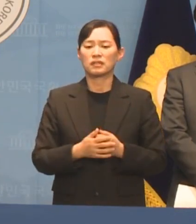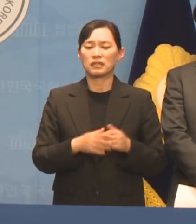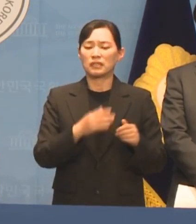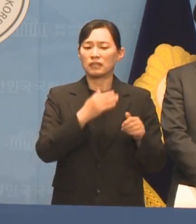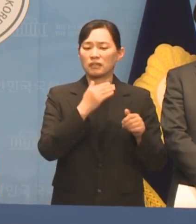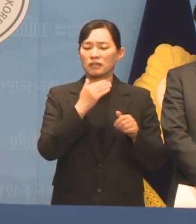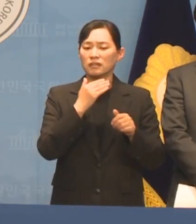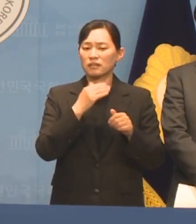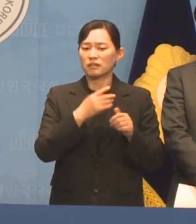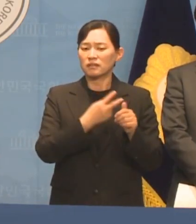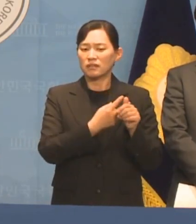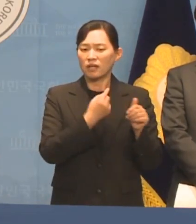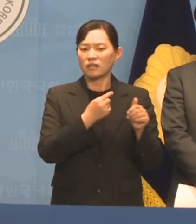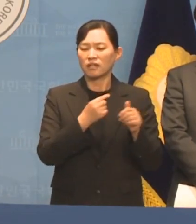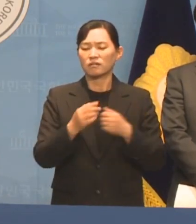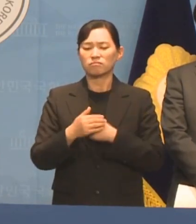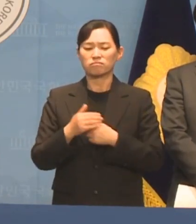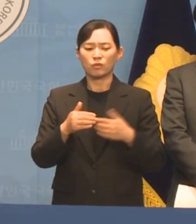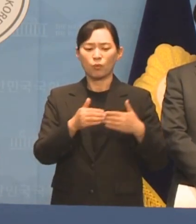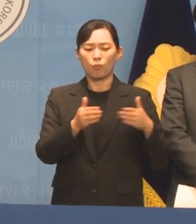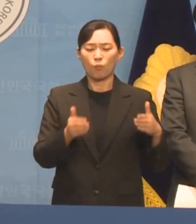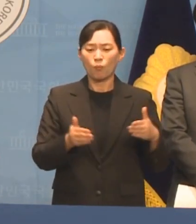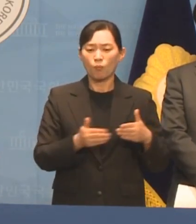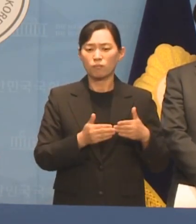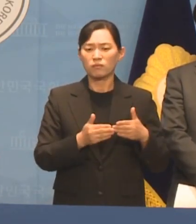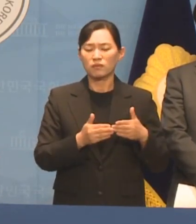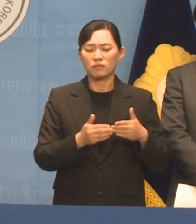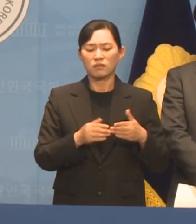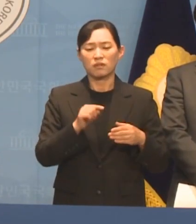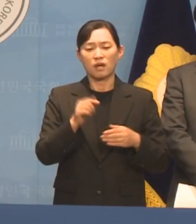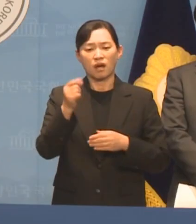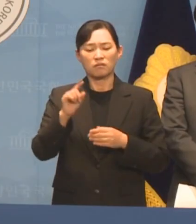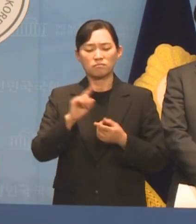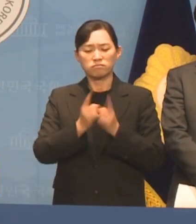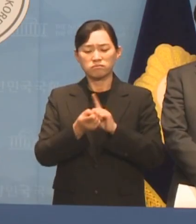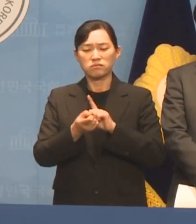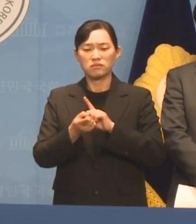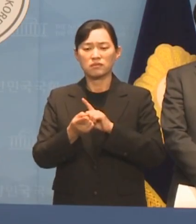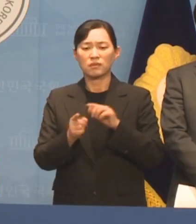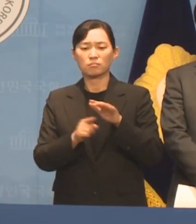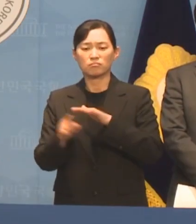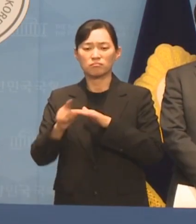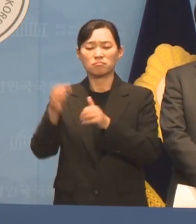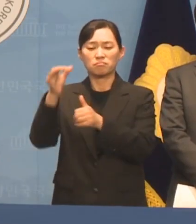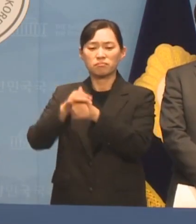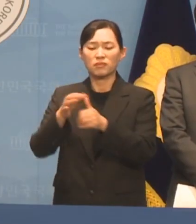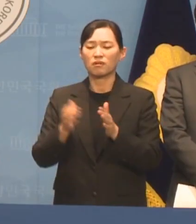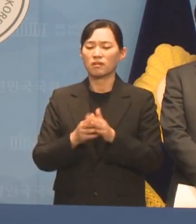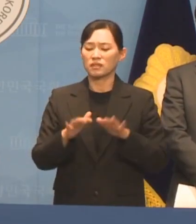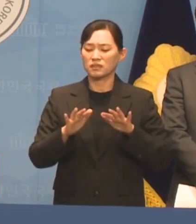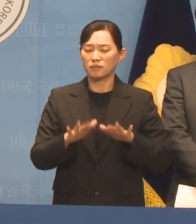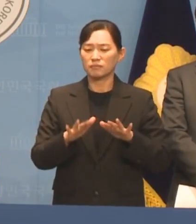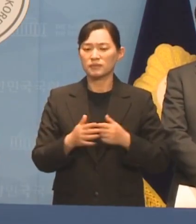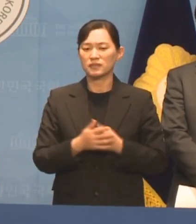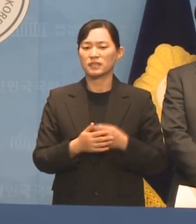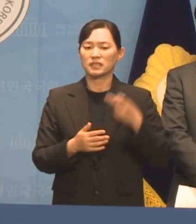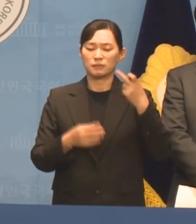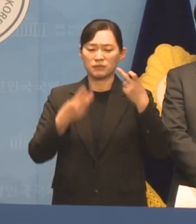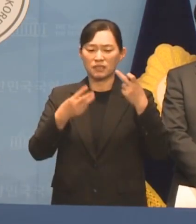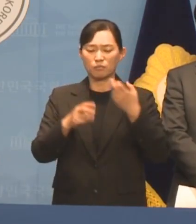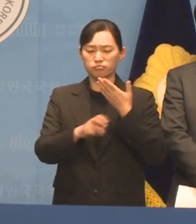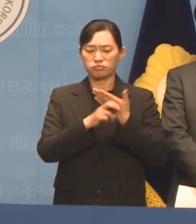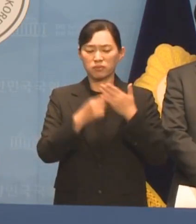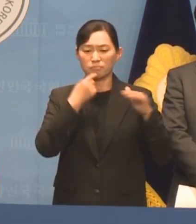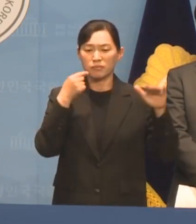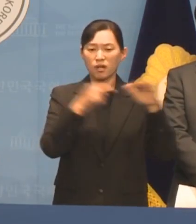정권의 알박기를 권한대행이 앞장서 결재한 것입니다. 지금까지 파악된 12.3 불법